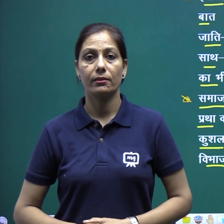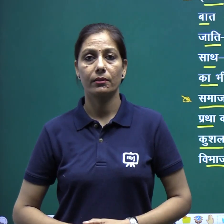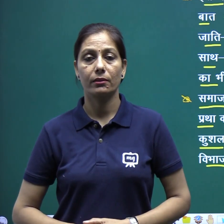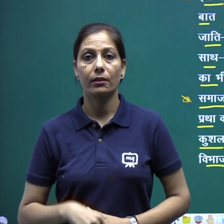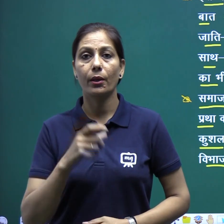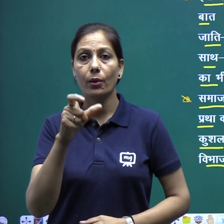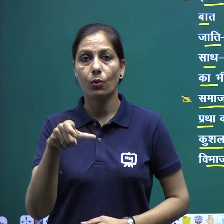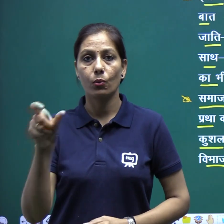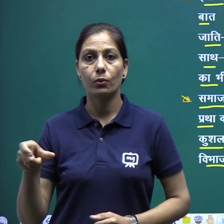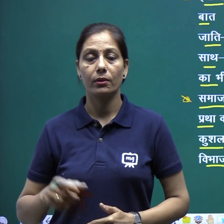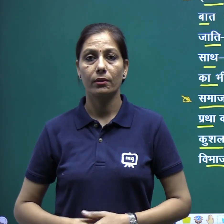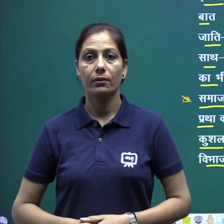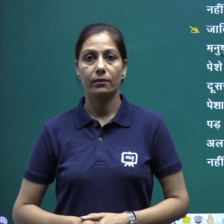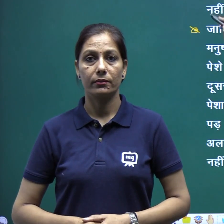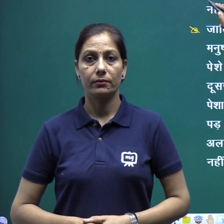व्यक्ति की